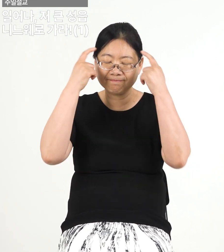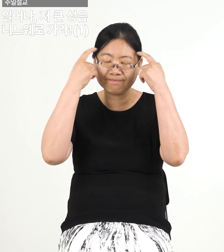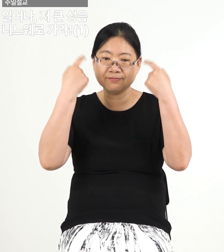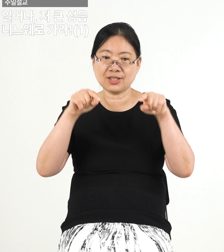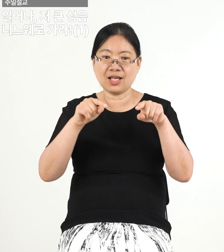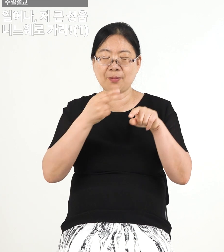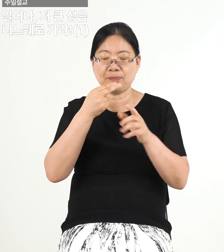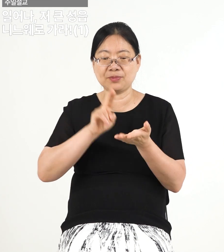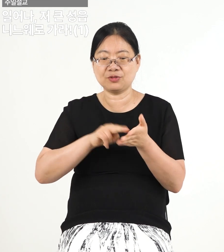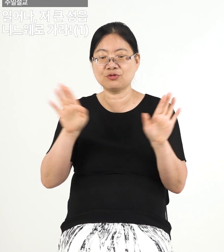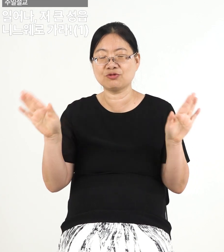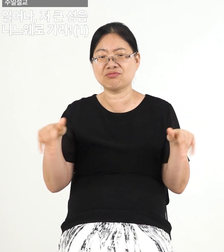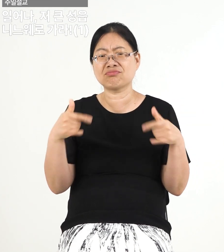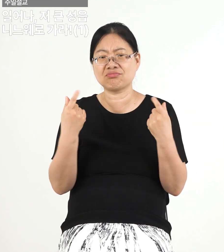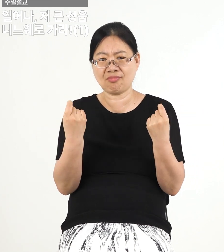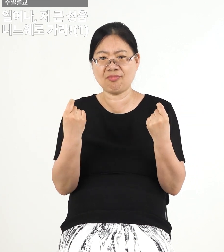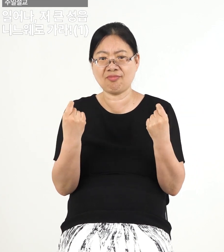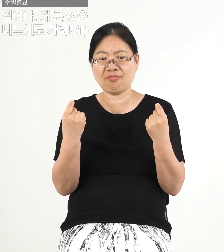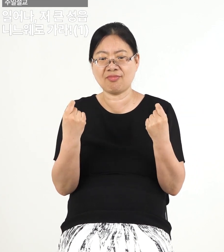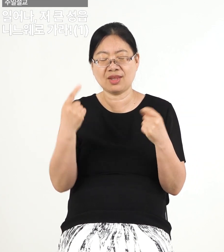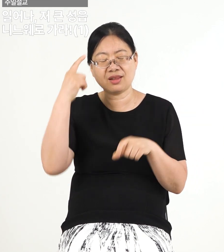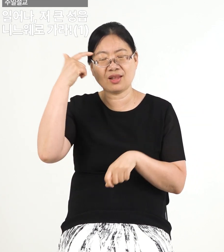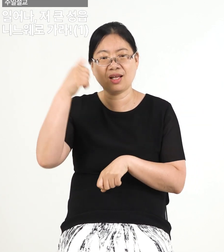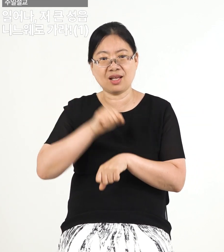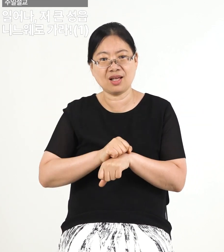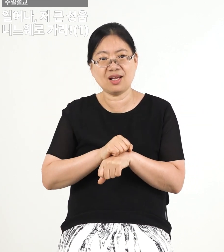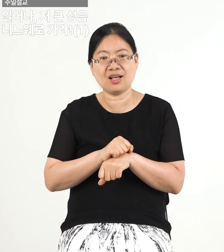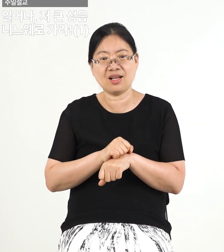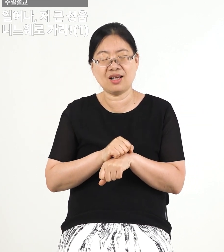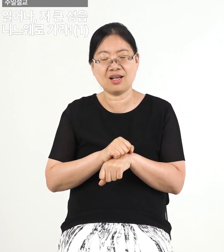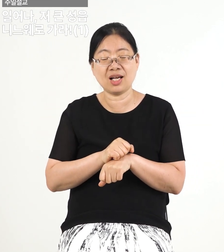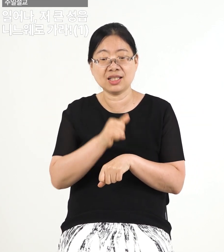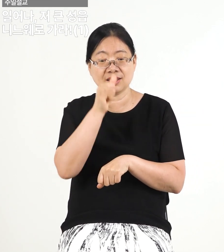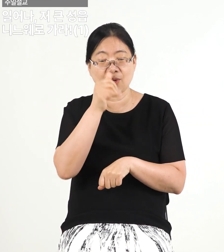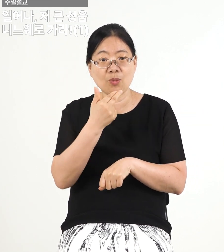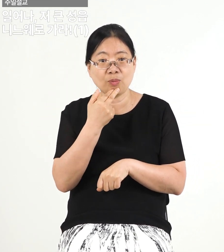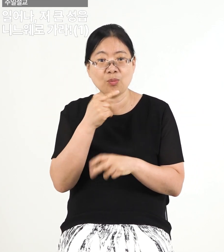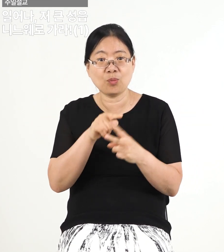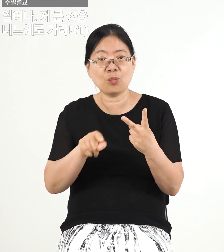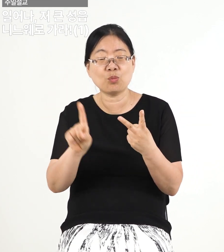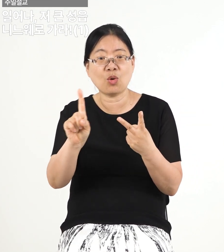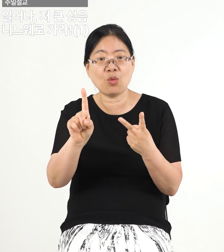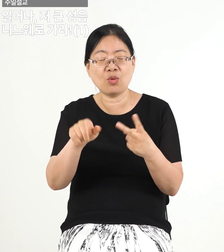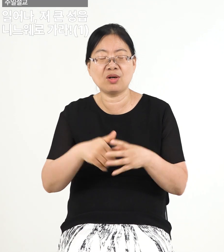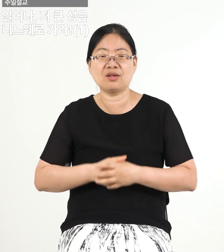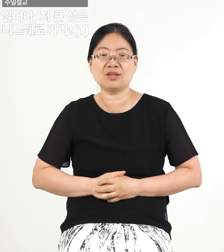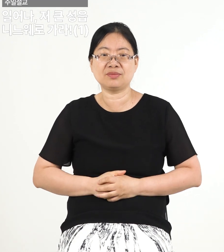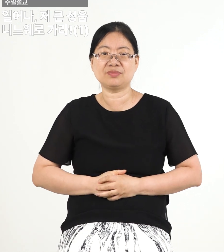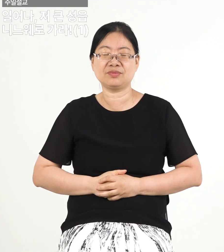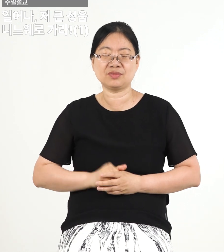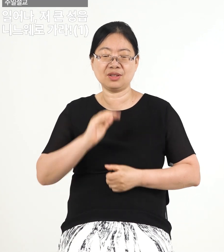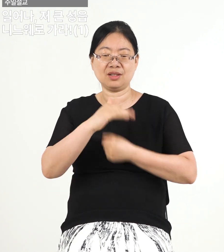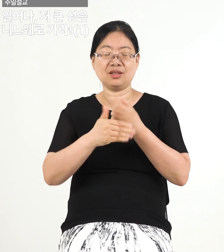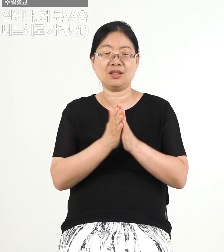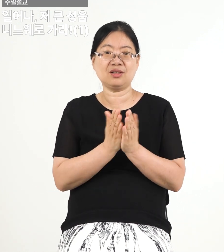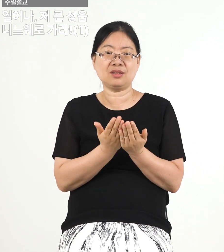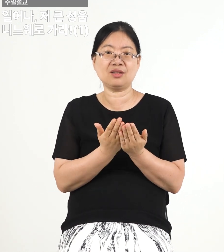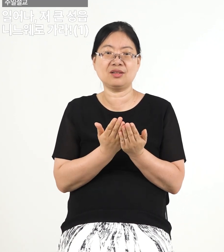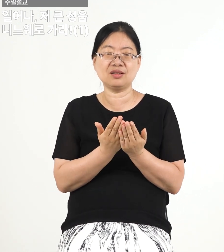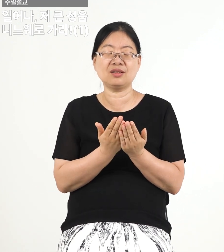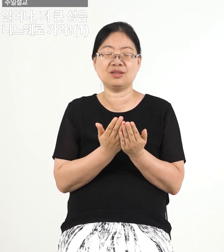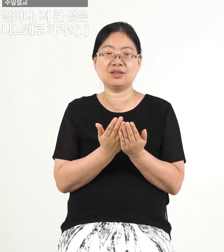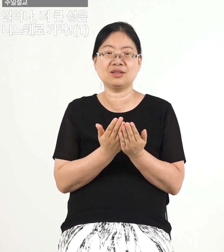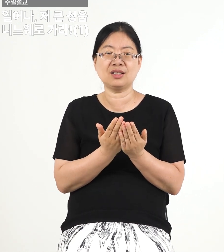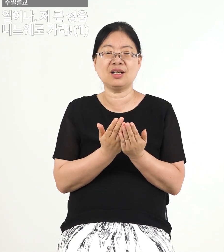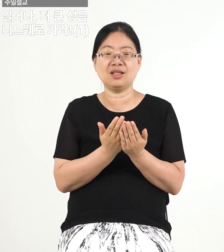어리석은 비둘기 같이 지혜가 있어요, 없어요? 예, 그러니까 성경에는